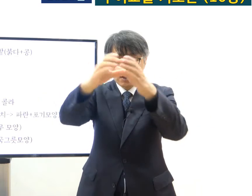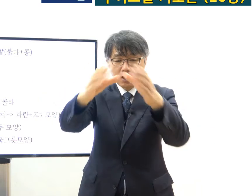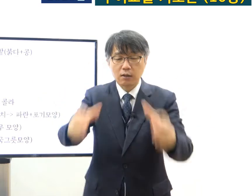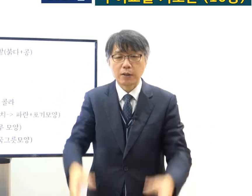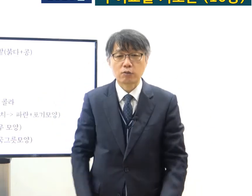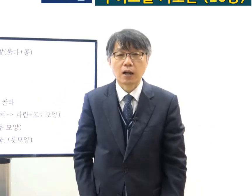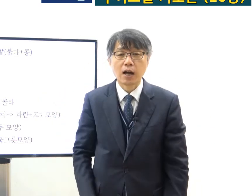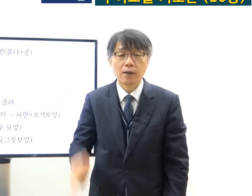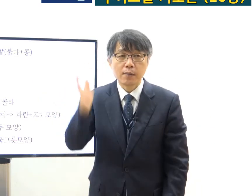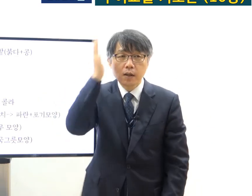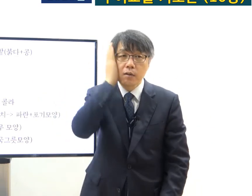모아지잖아요. 배추가.